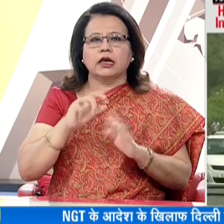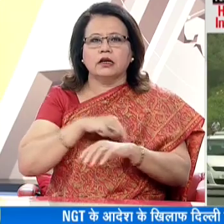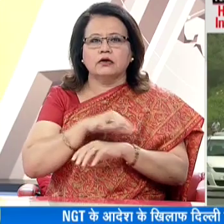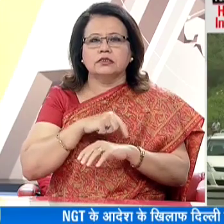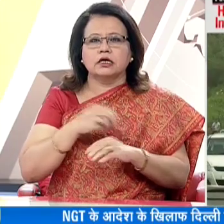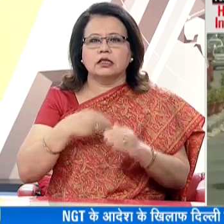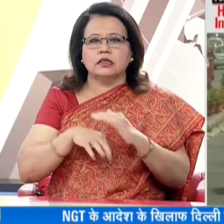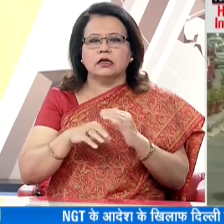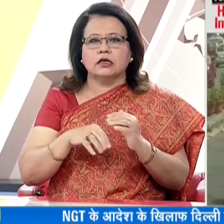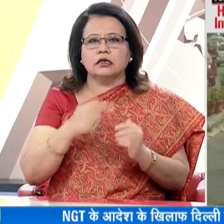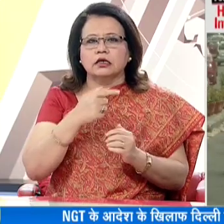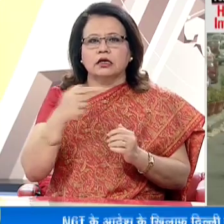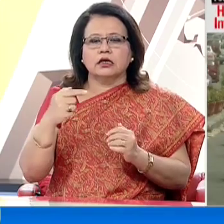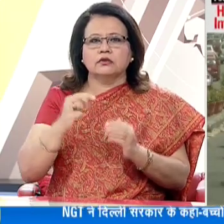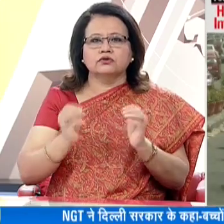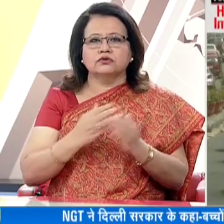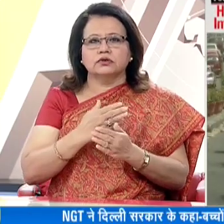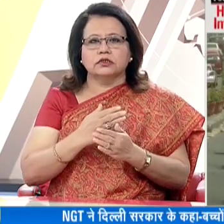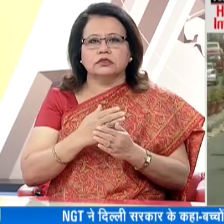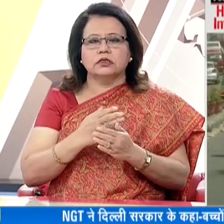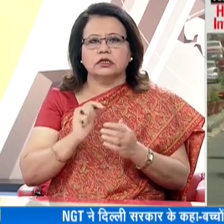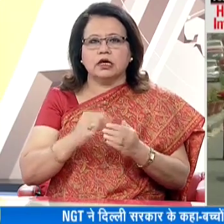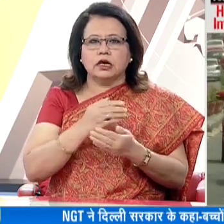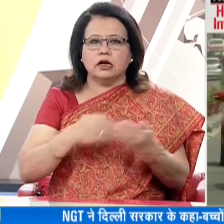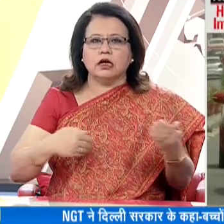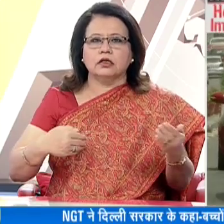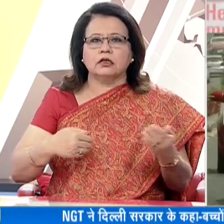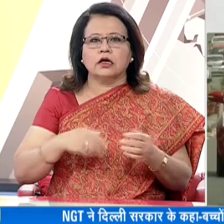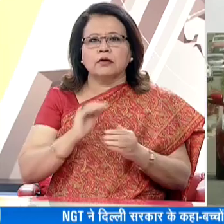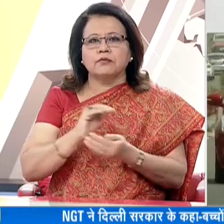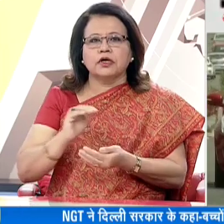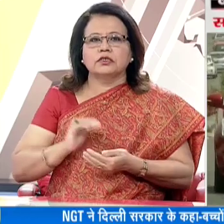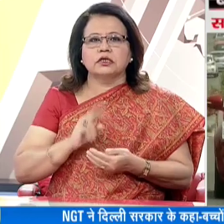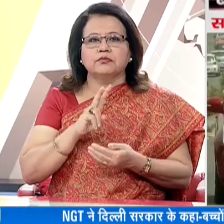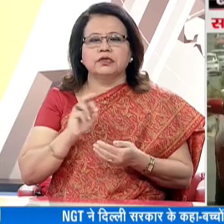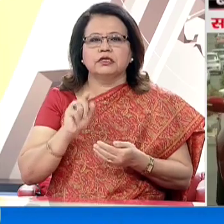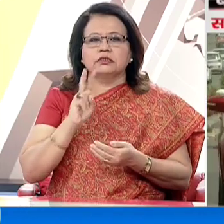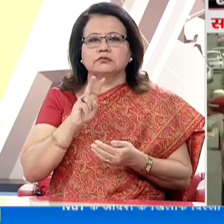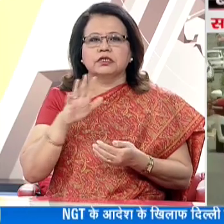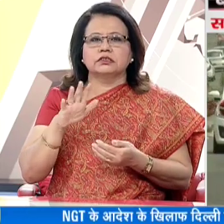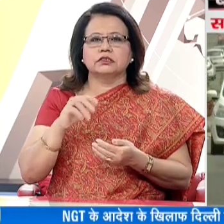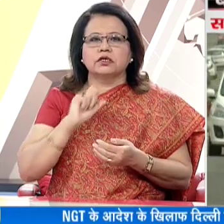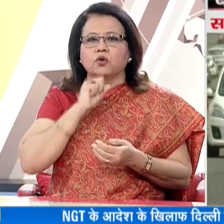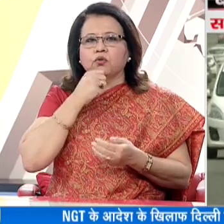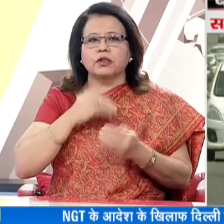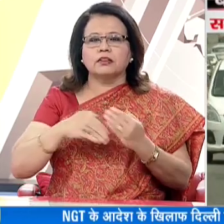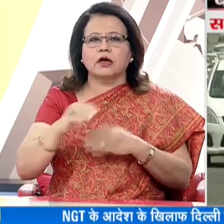के अंदर ही अलर्ट हो जाना चाहिए था। यही हाल रहा तो बच्चे 20-25 की उम्र होने तक बीमार हो